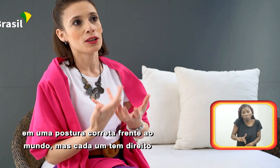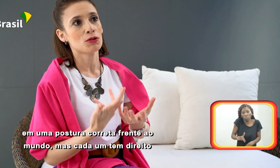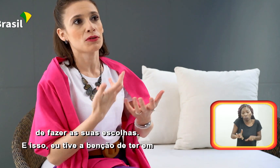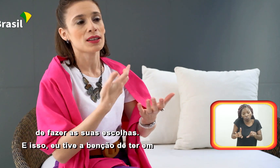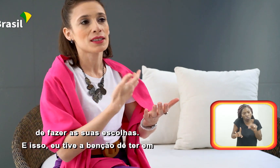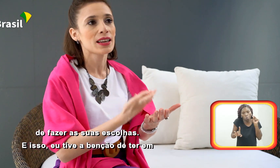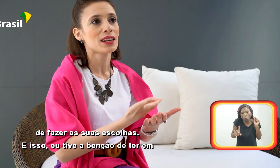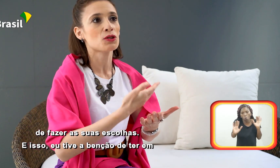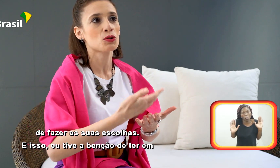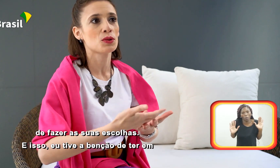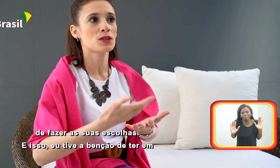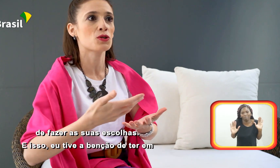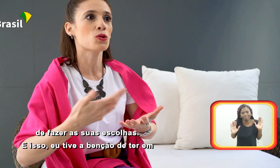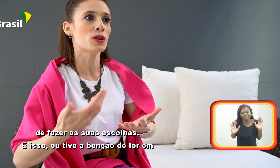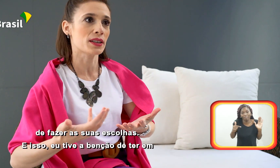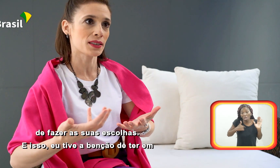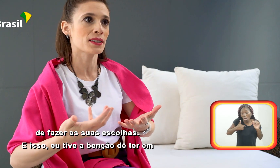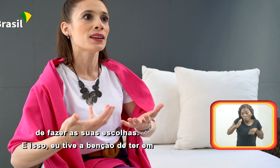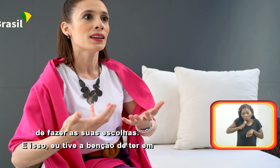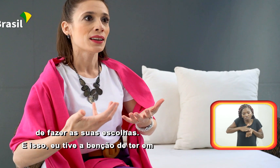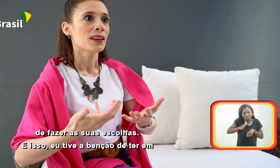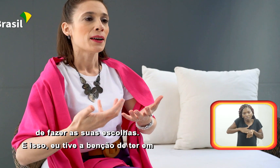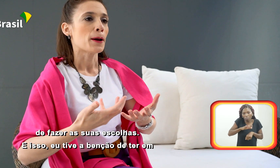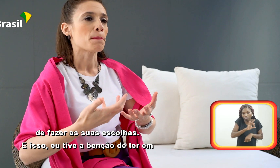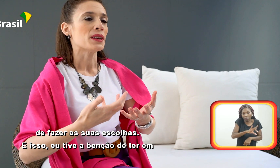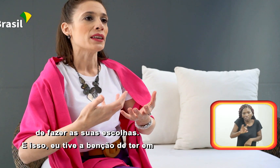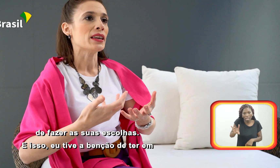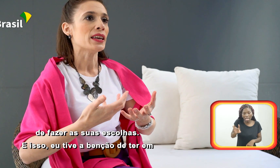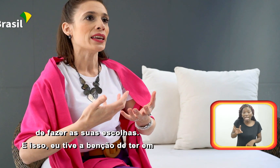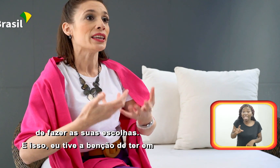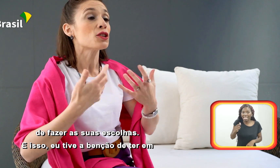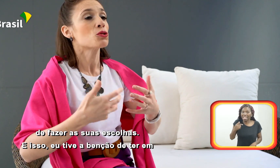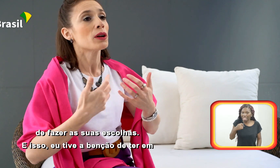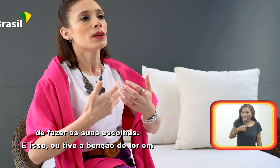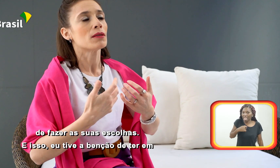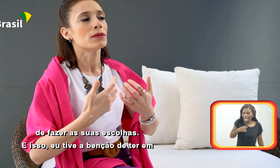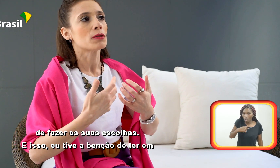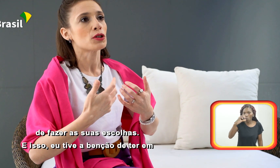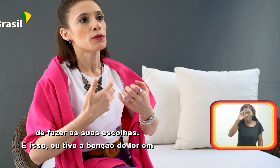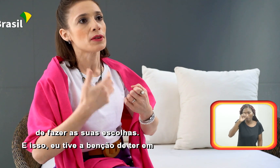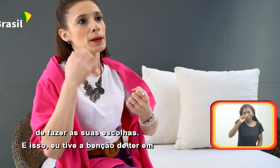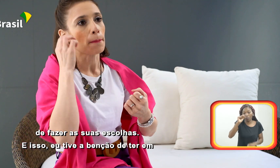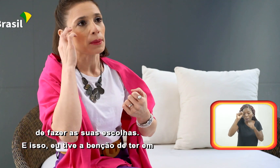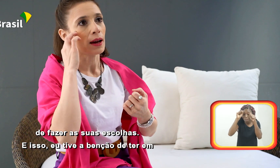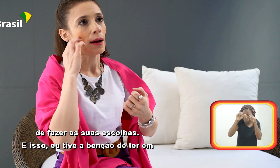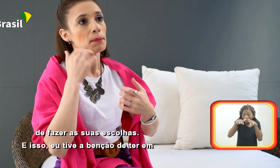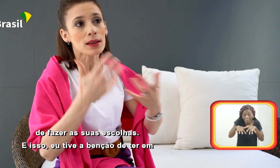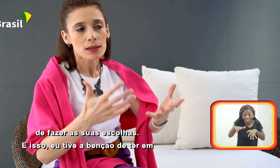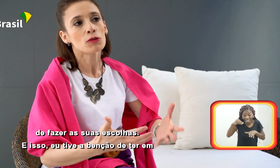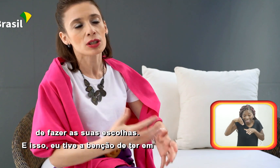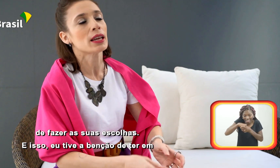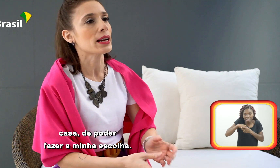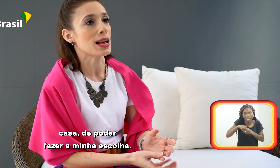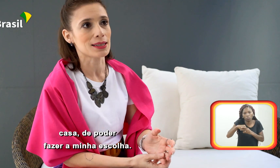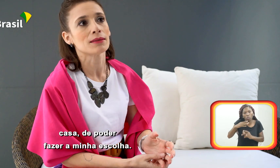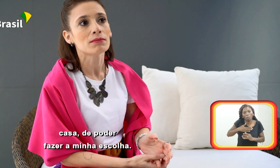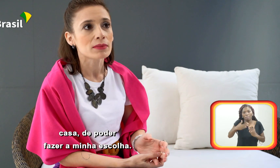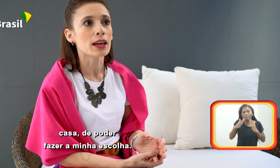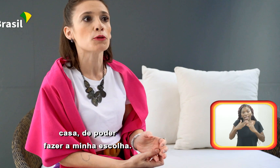de fazer as suas escolhas. E isso eu tive a bênção de ter em casa, né? De